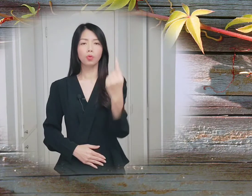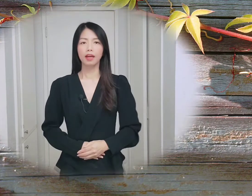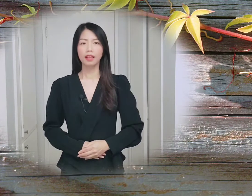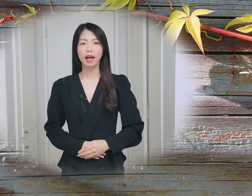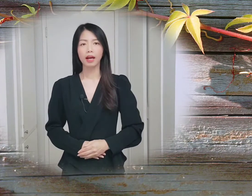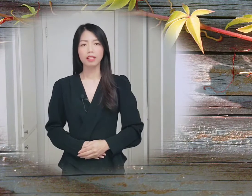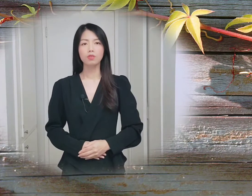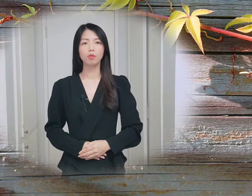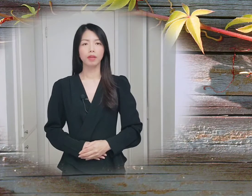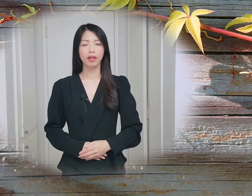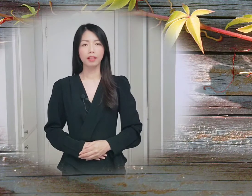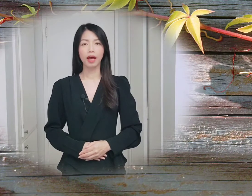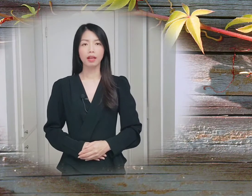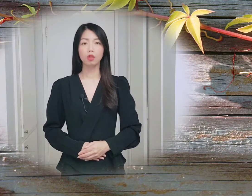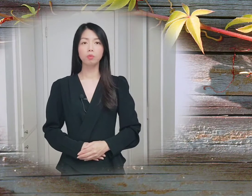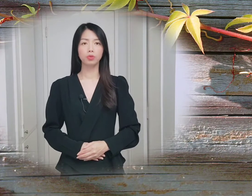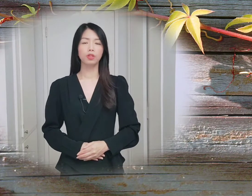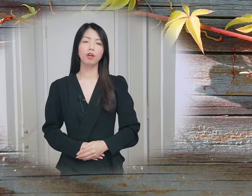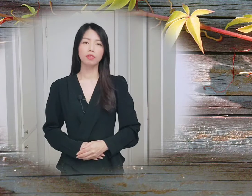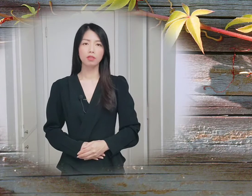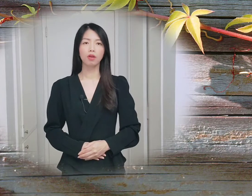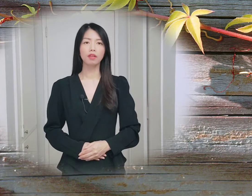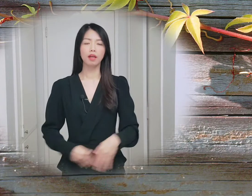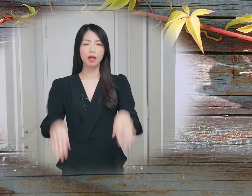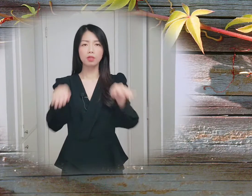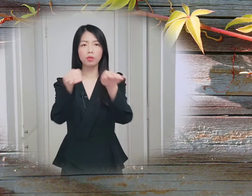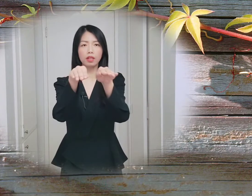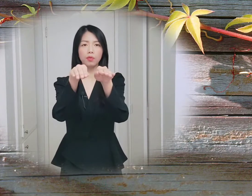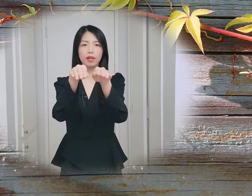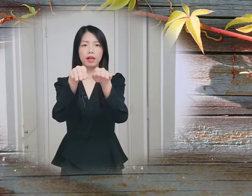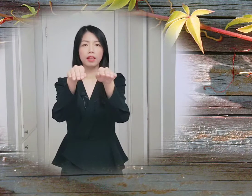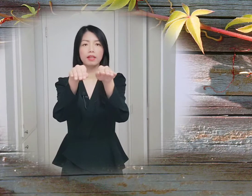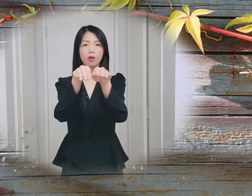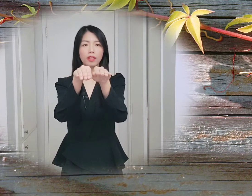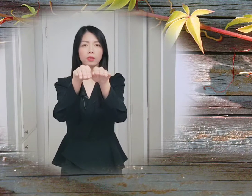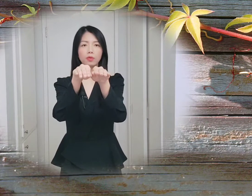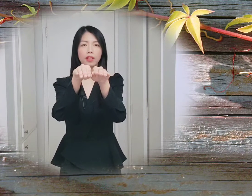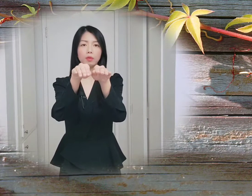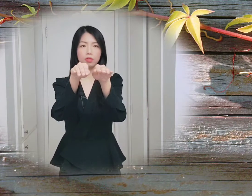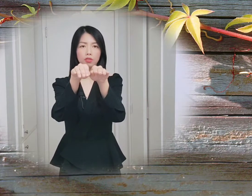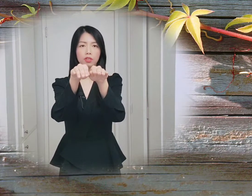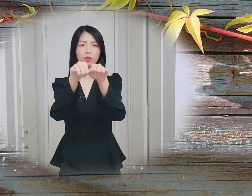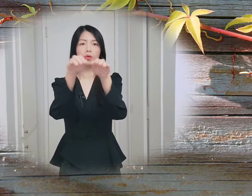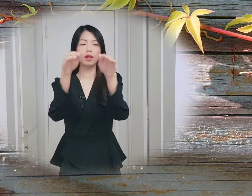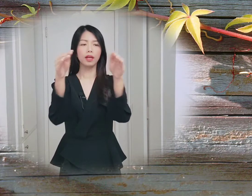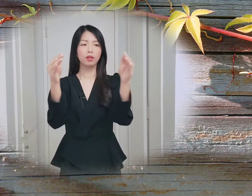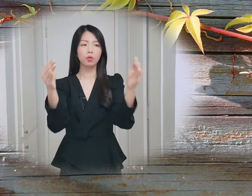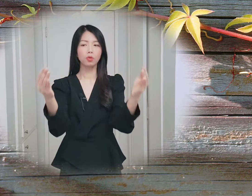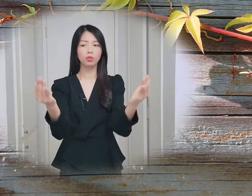누구도 다 알 수 없네. 다, 전부 이런 뜻의 수어는 손등이 위를 향하게 해서 양손 다 이렇게